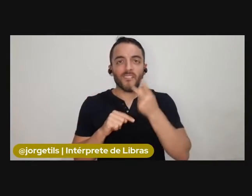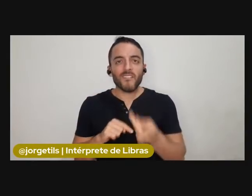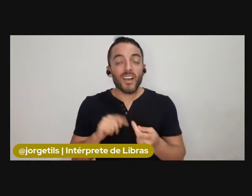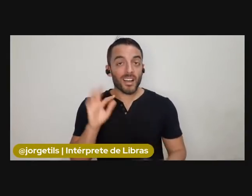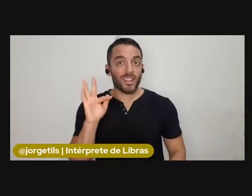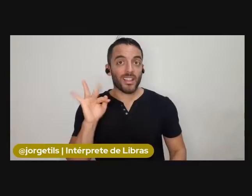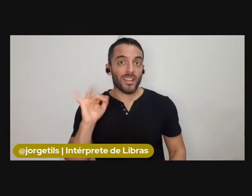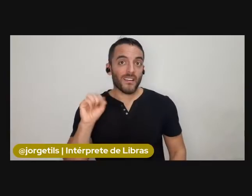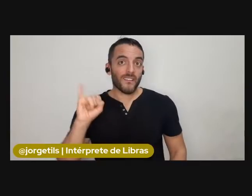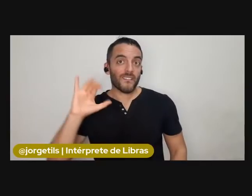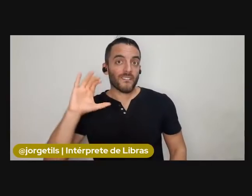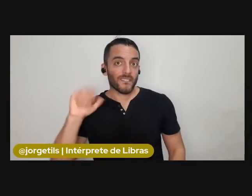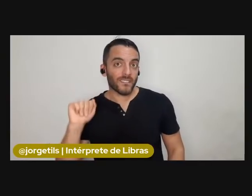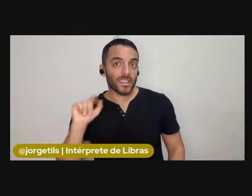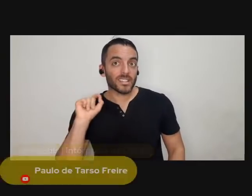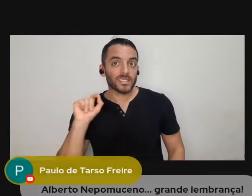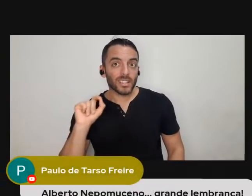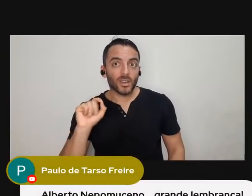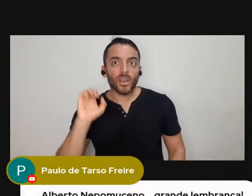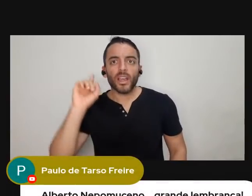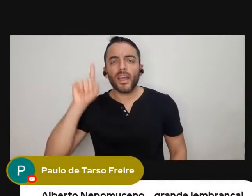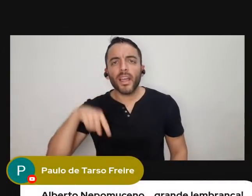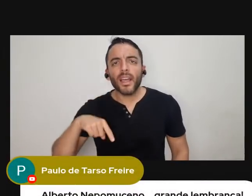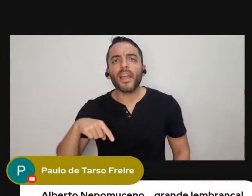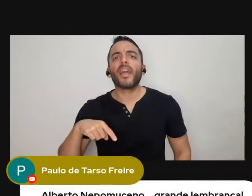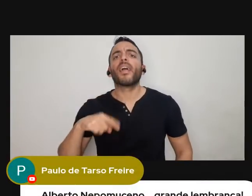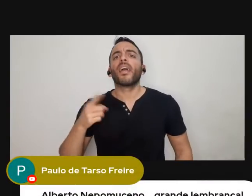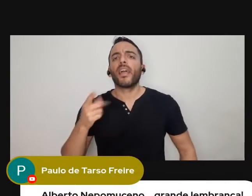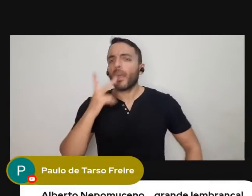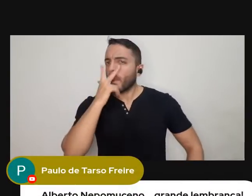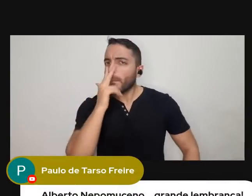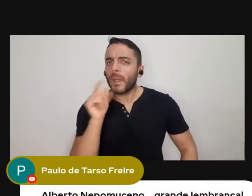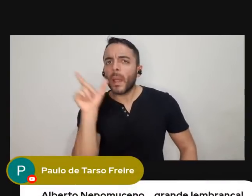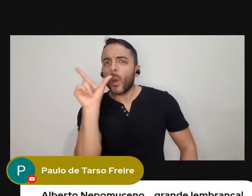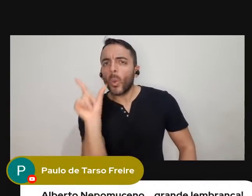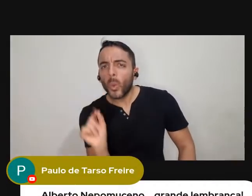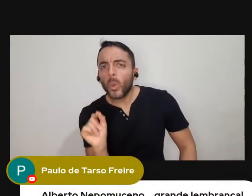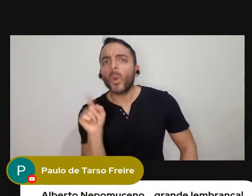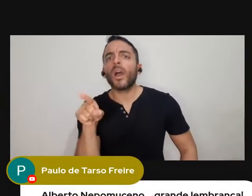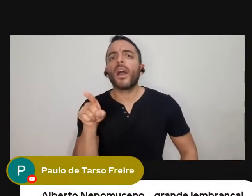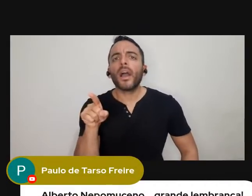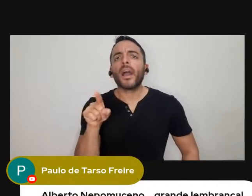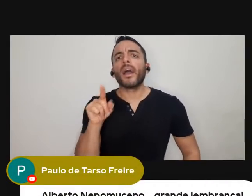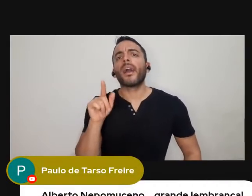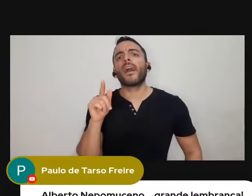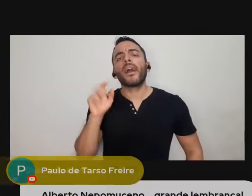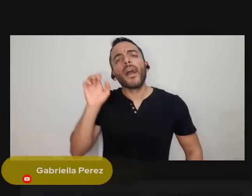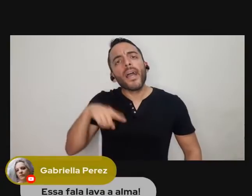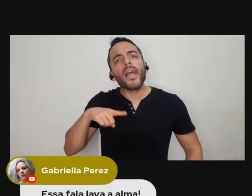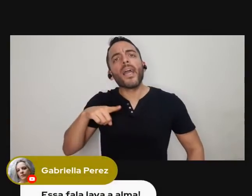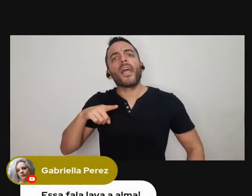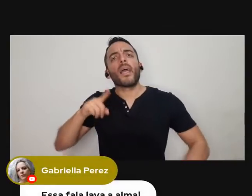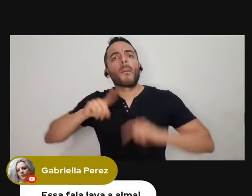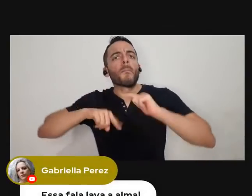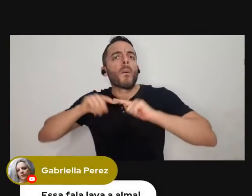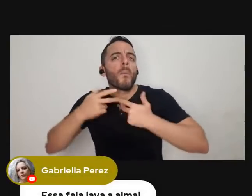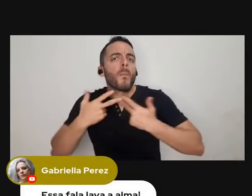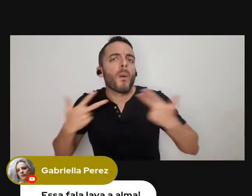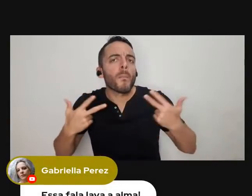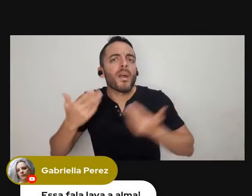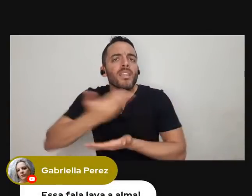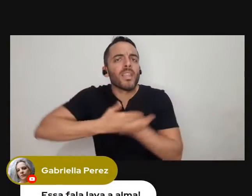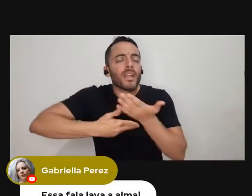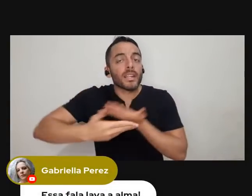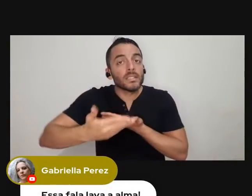de grandezas, de interações, de forças que estão longe da gente